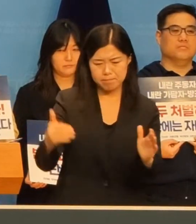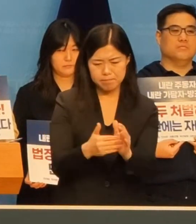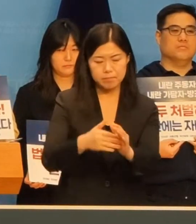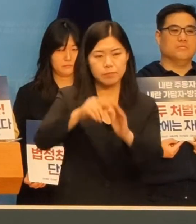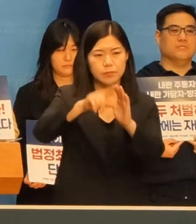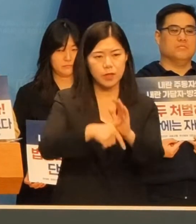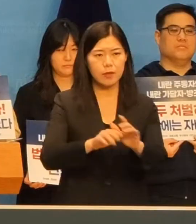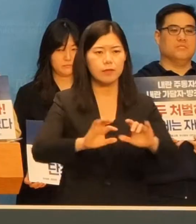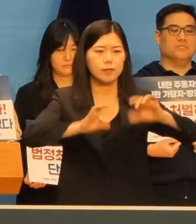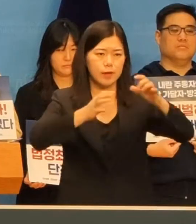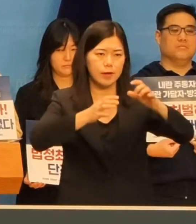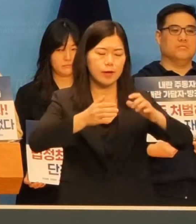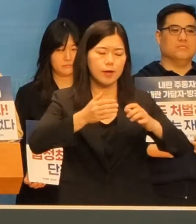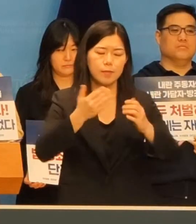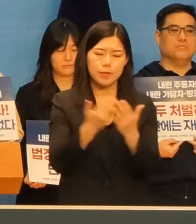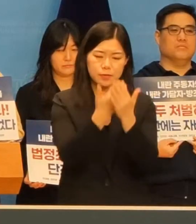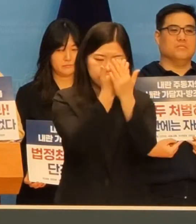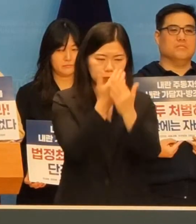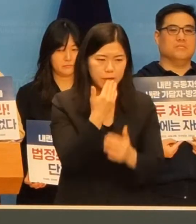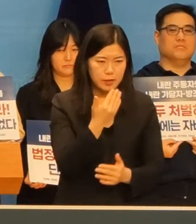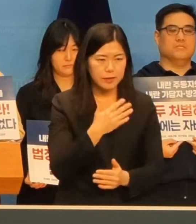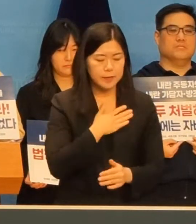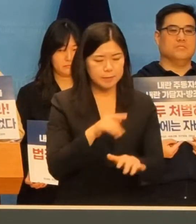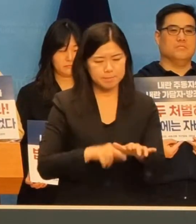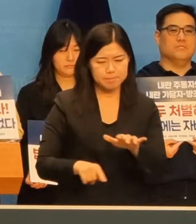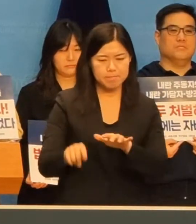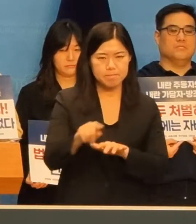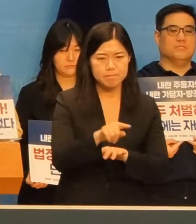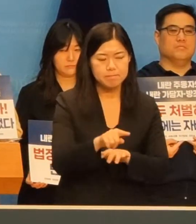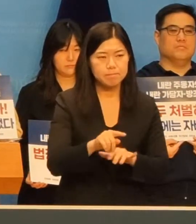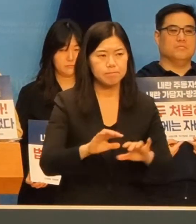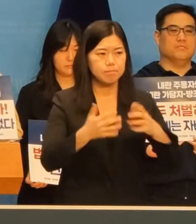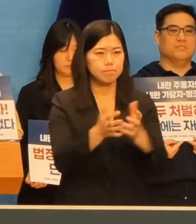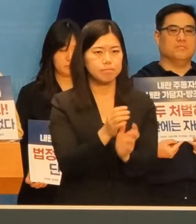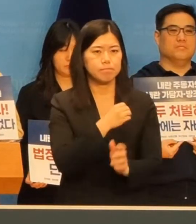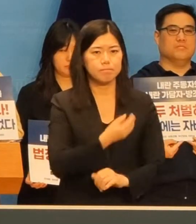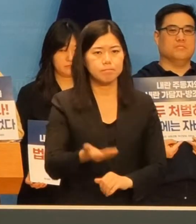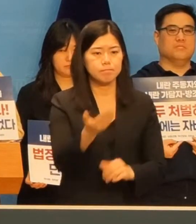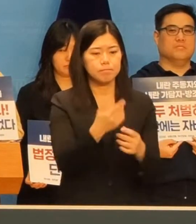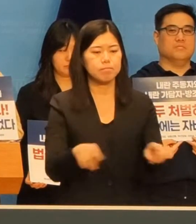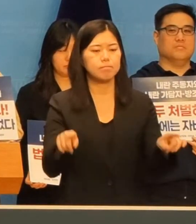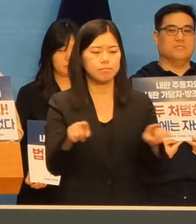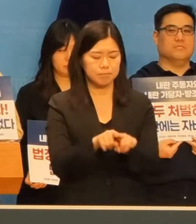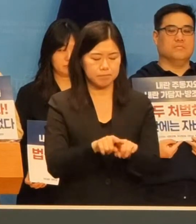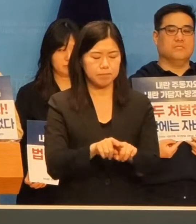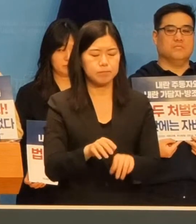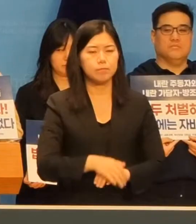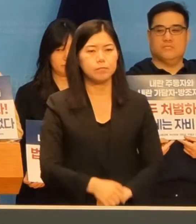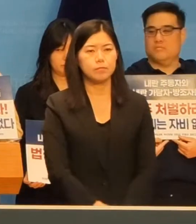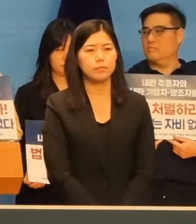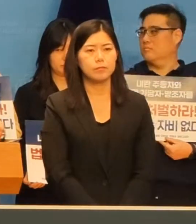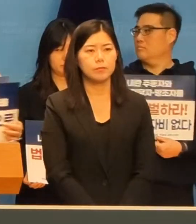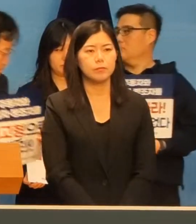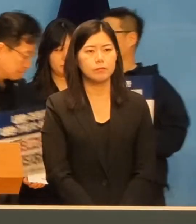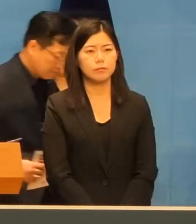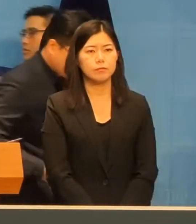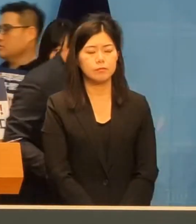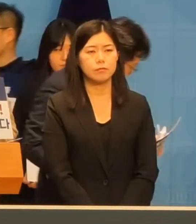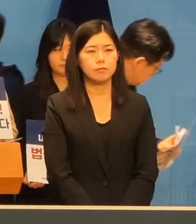앞으로 갑니다. 그 길의 최전선에서 당원들과 함께 서겠습니다.